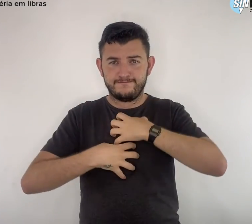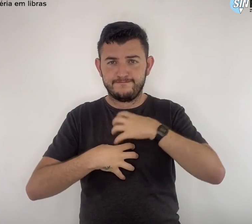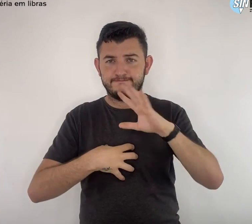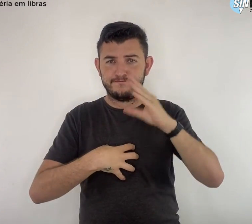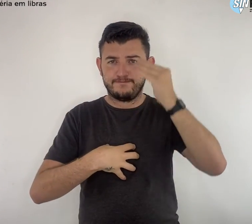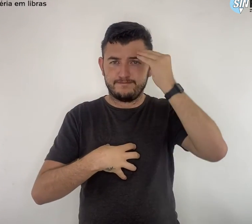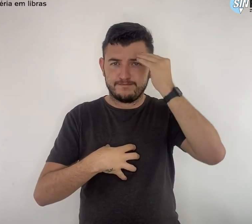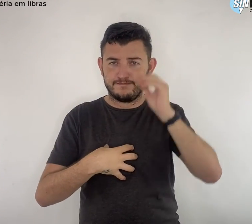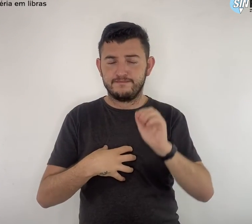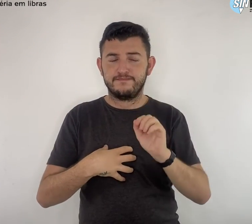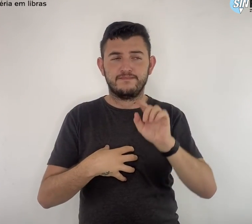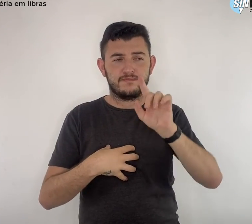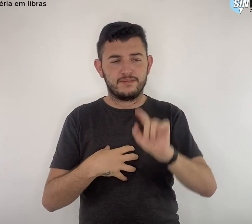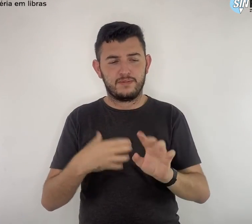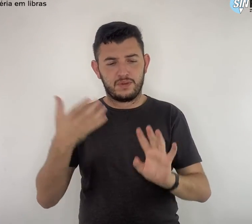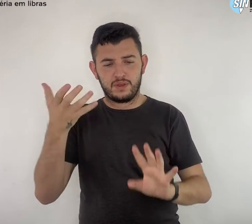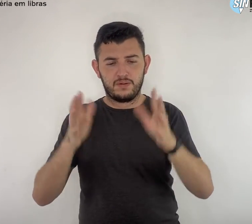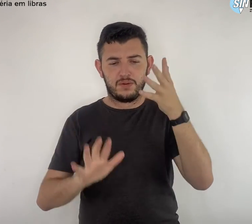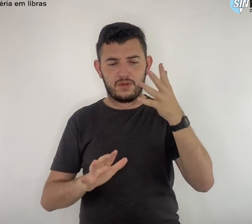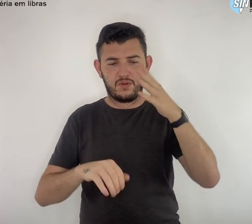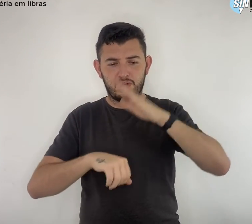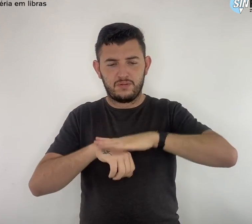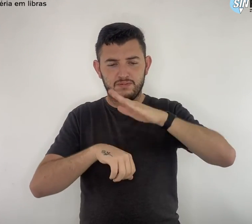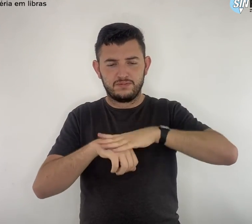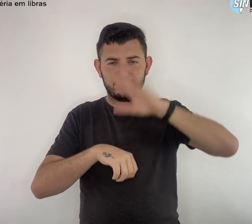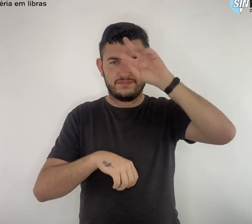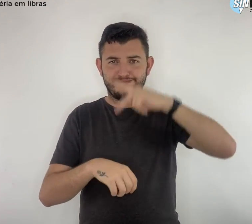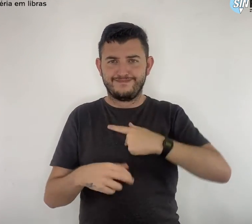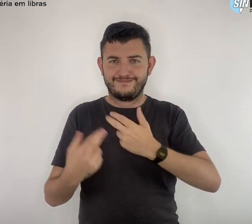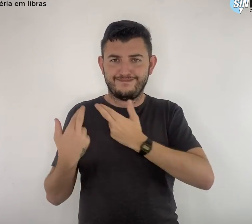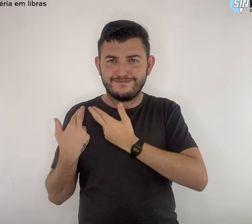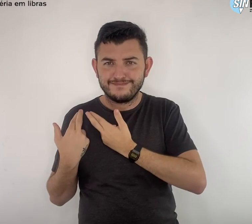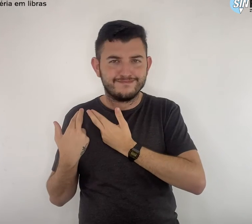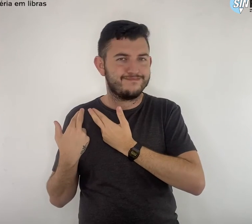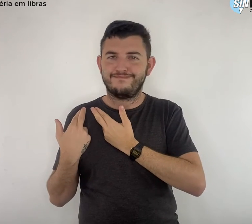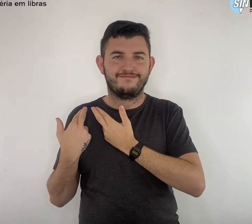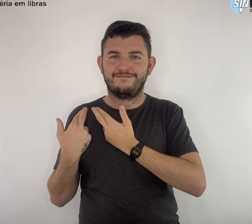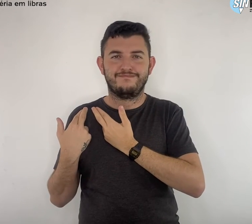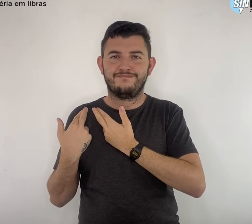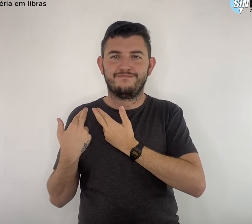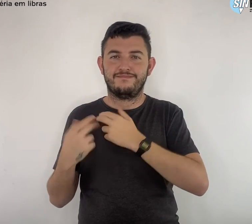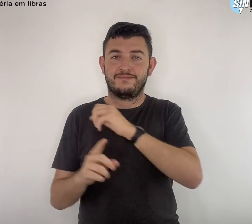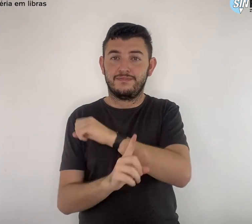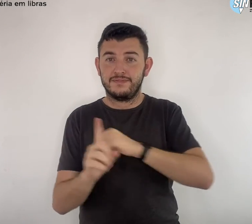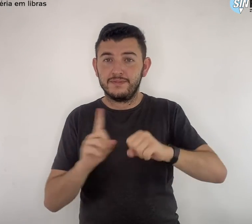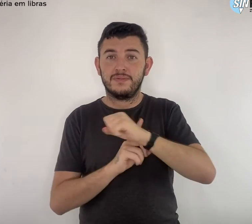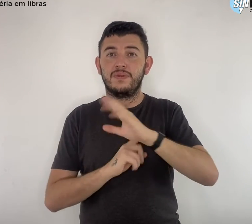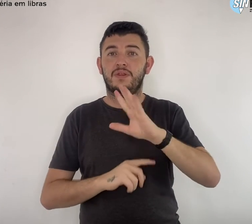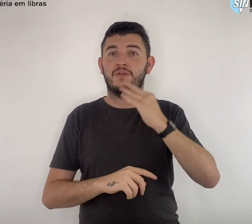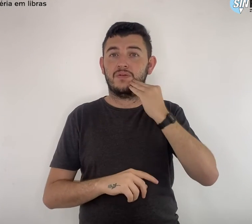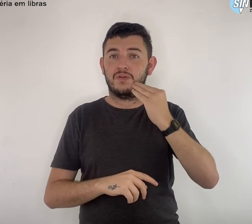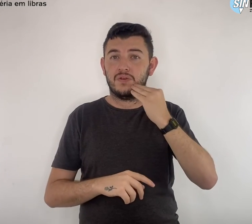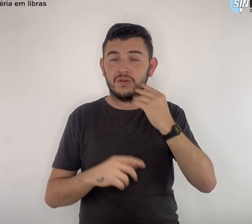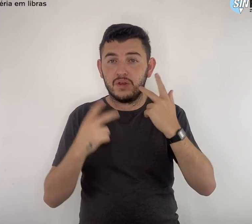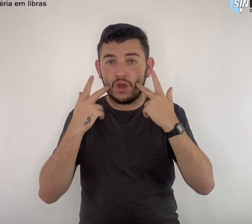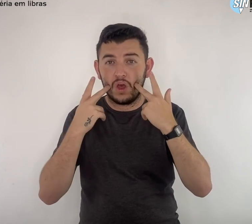nos sentimos culpadas por algo que nem de longe é culpa nossa. Essa sociedade